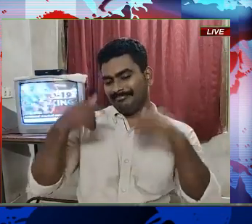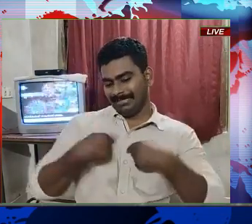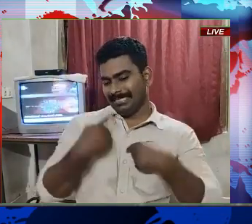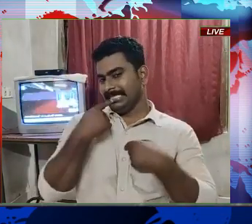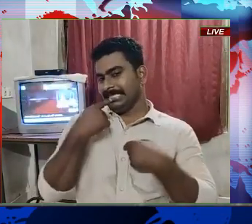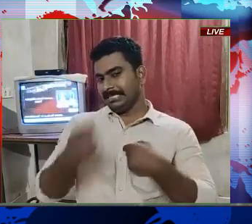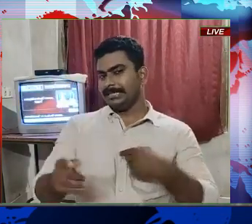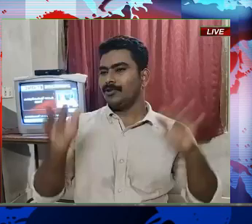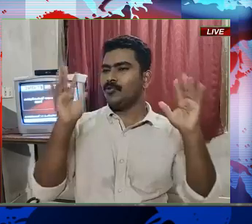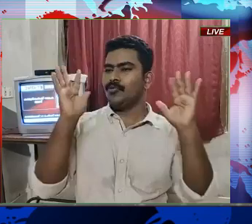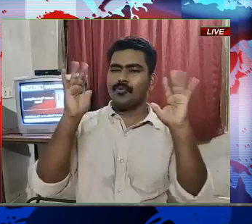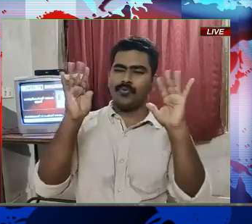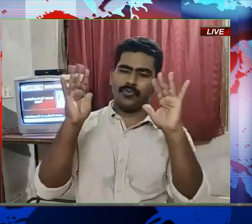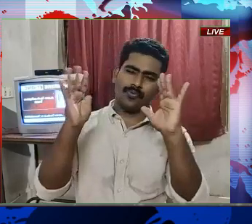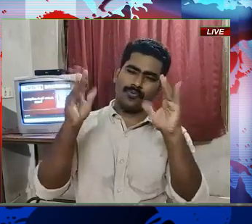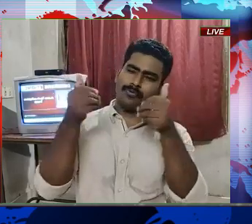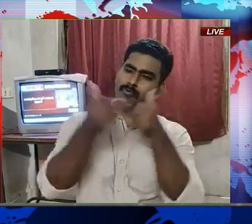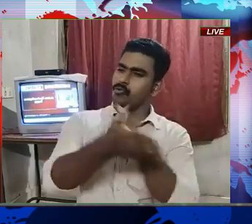ആവശ്യമായ സഹായം നൽകാമെന്ന്